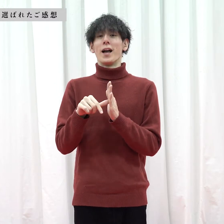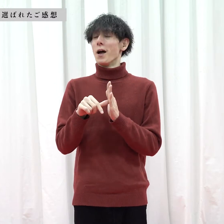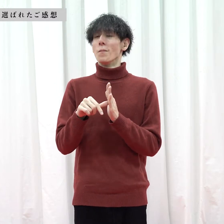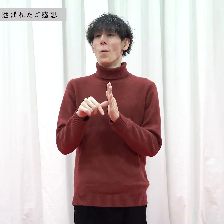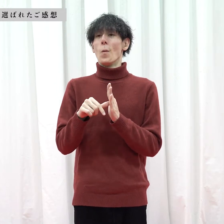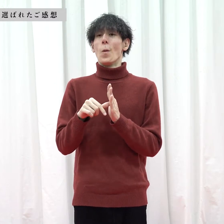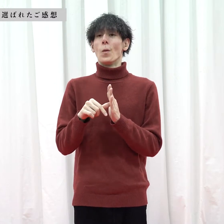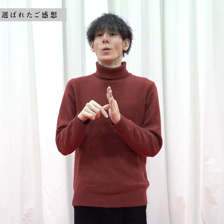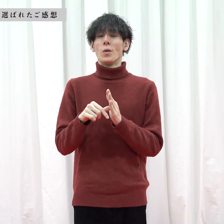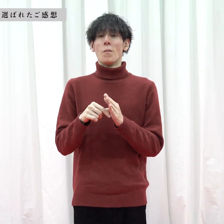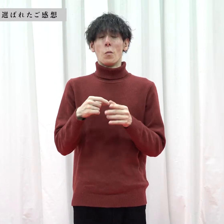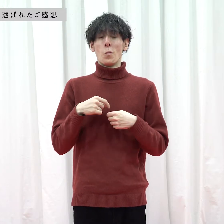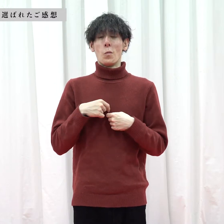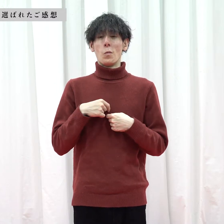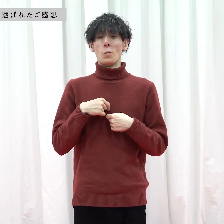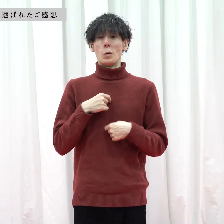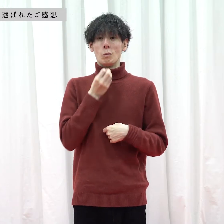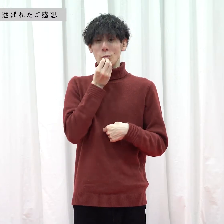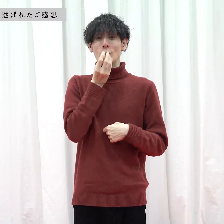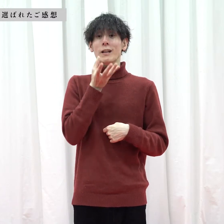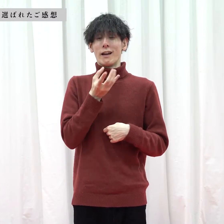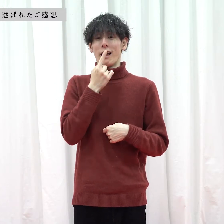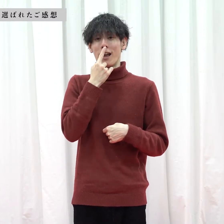受かった時はですね、